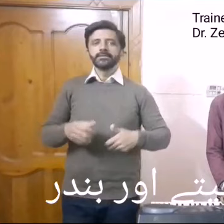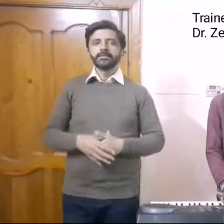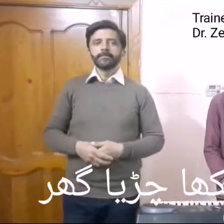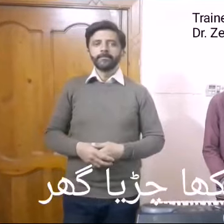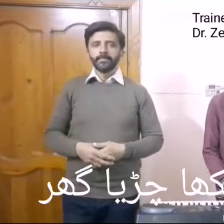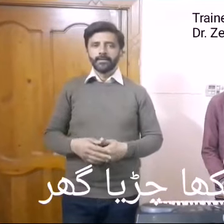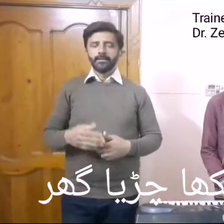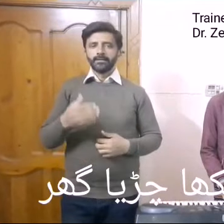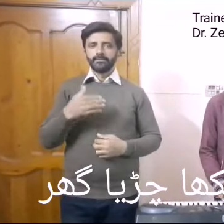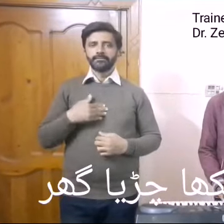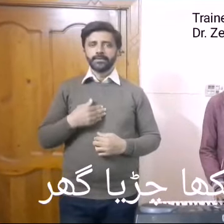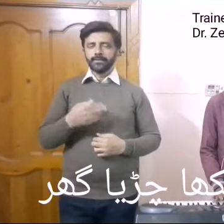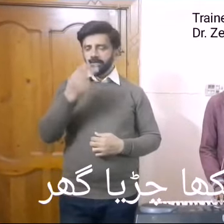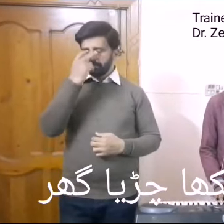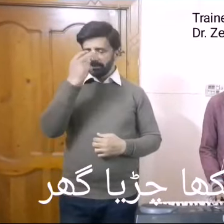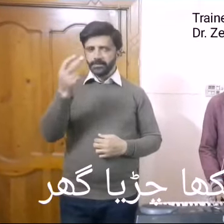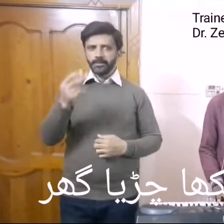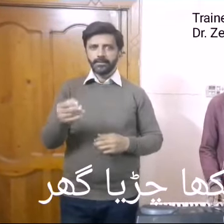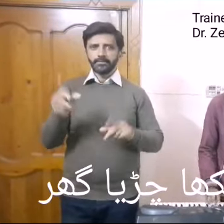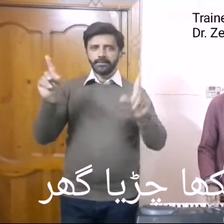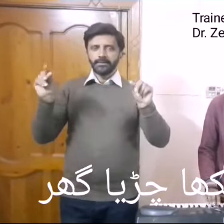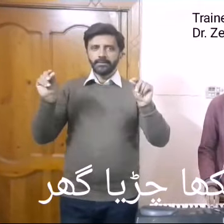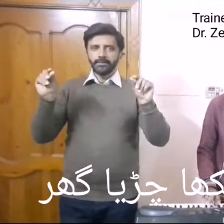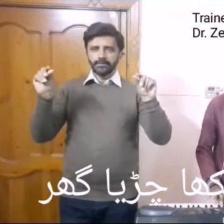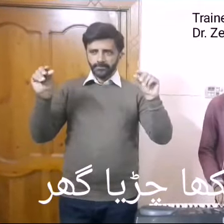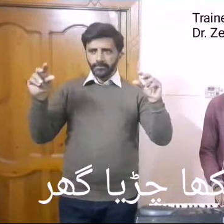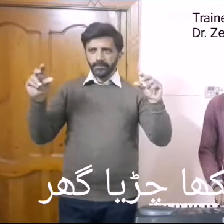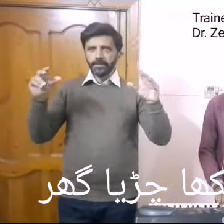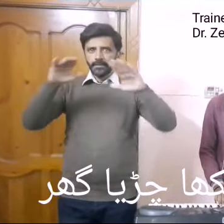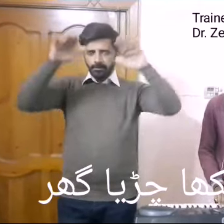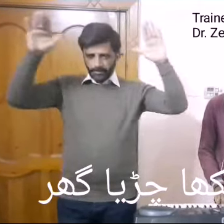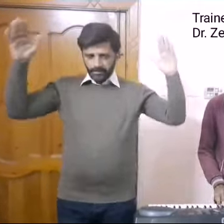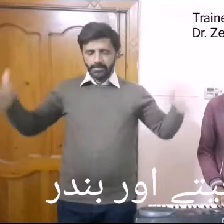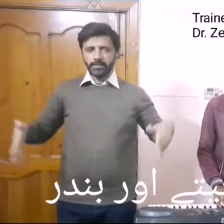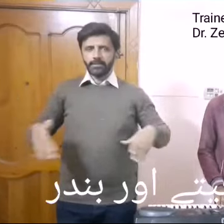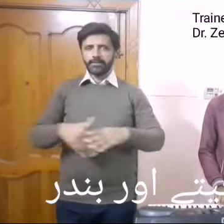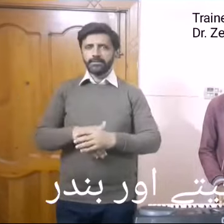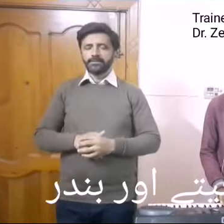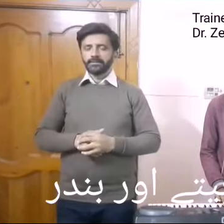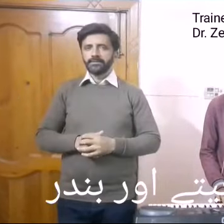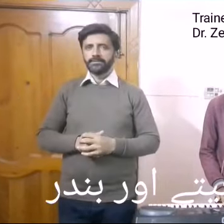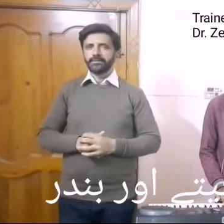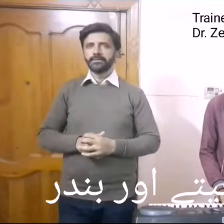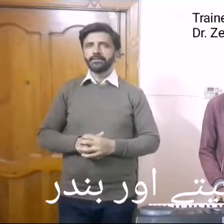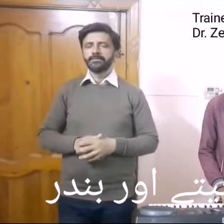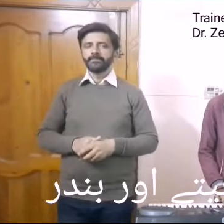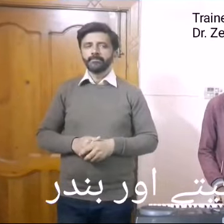हम देले का जिडिया करे आदी जी ते और